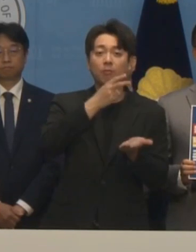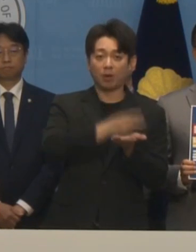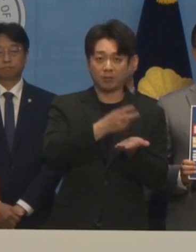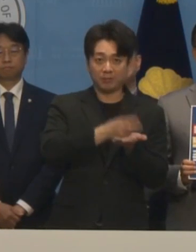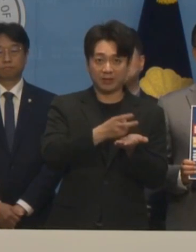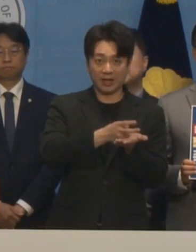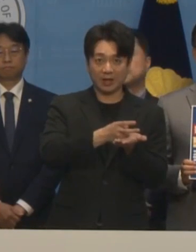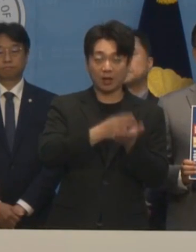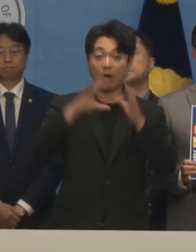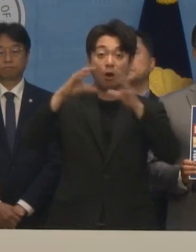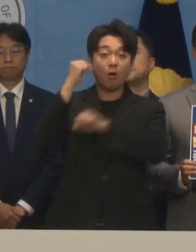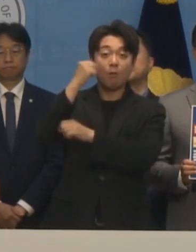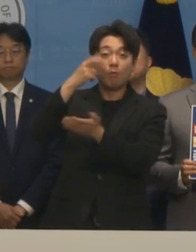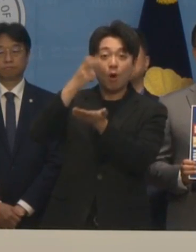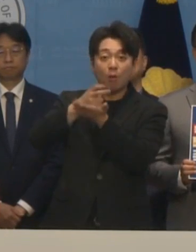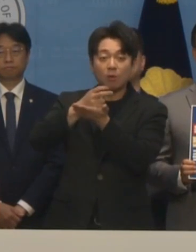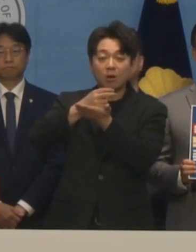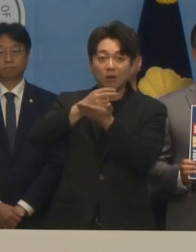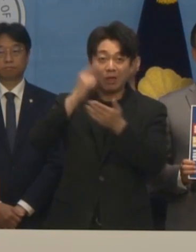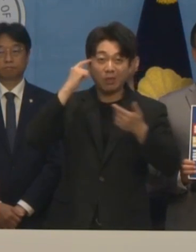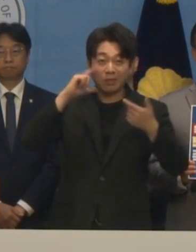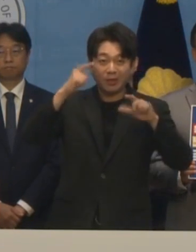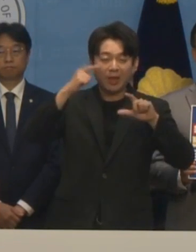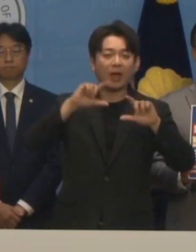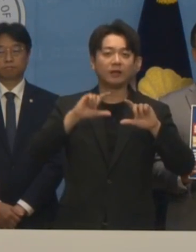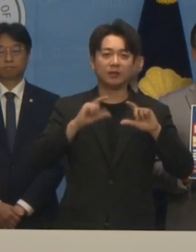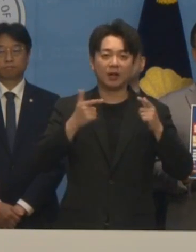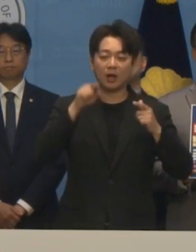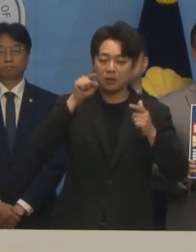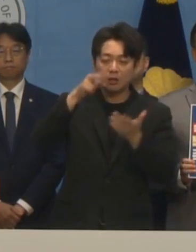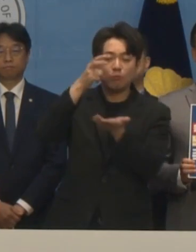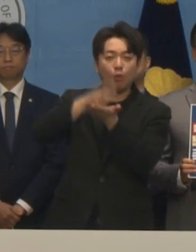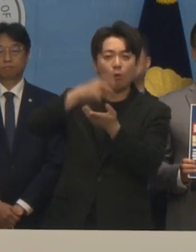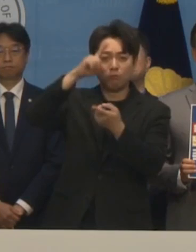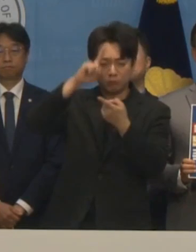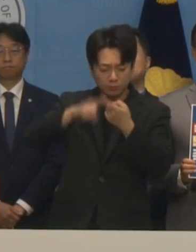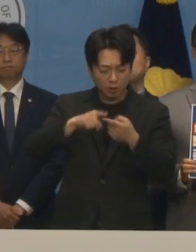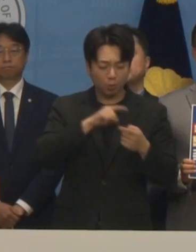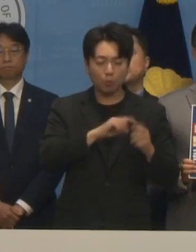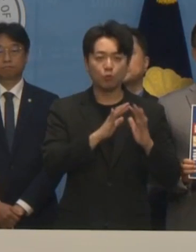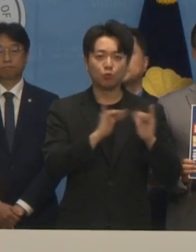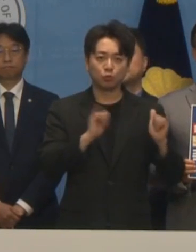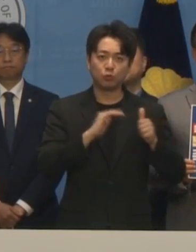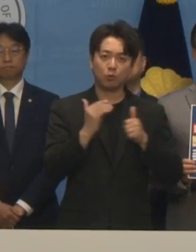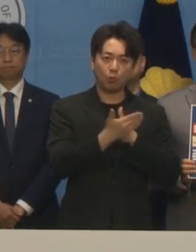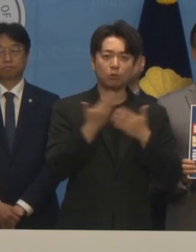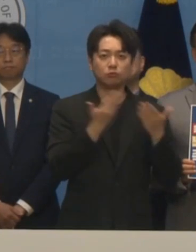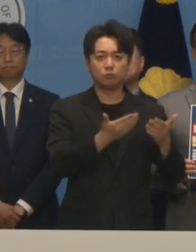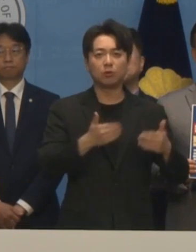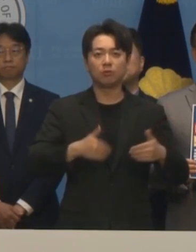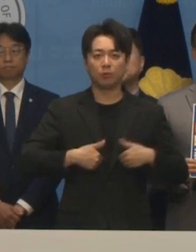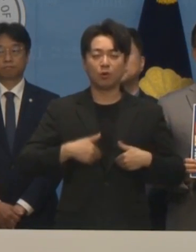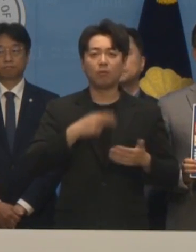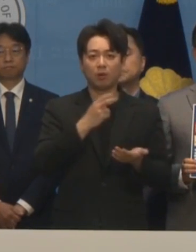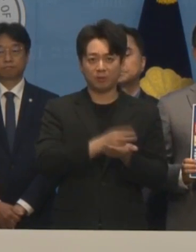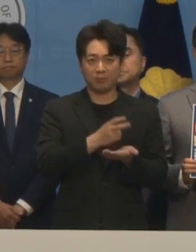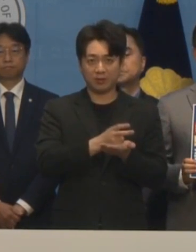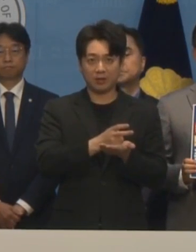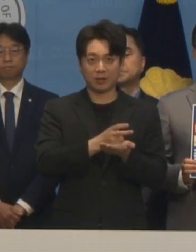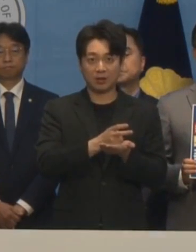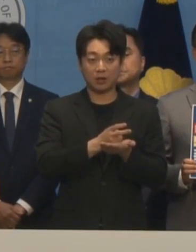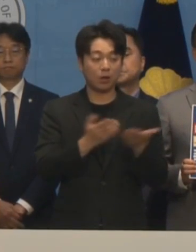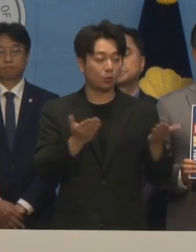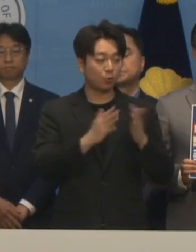명시한 노동 3권을 보장하는 법입니다. 국민의 절대 다수가 노동자인 나라에서